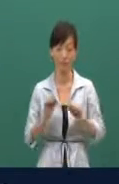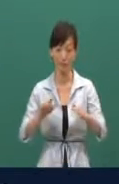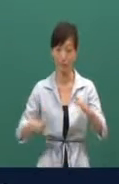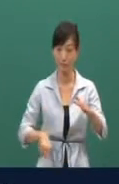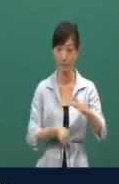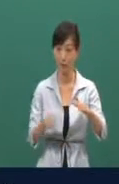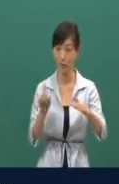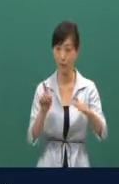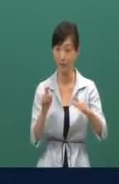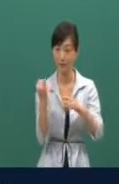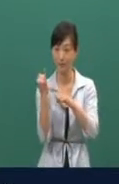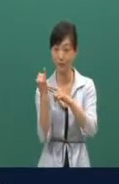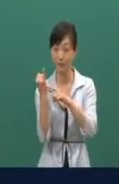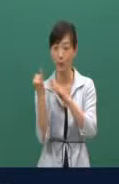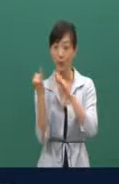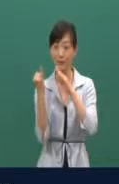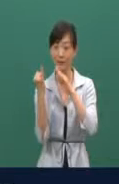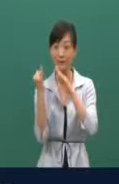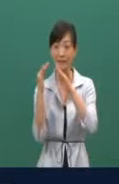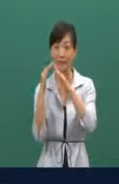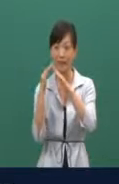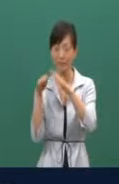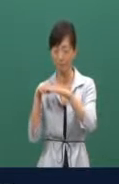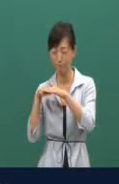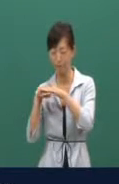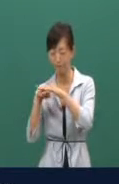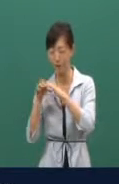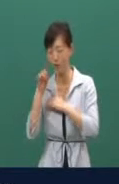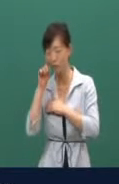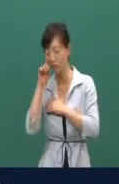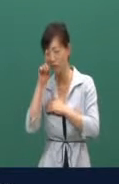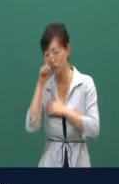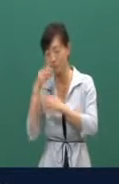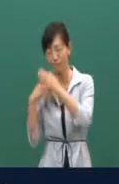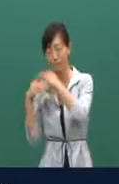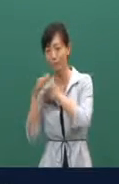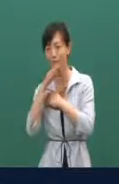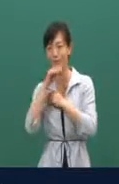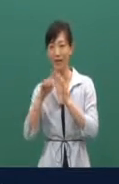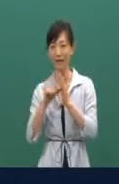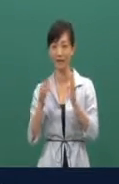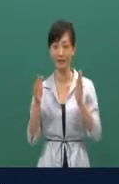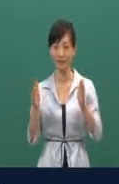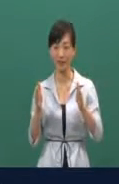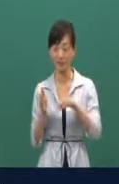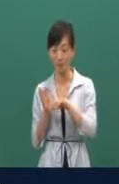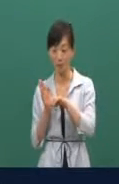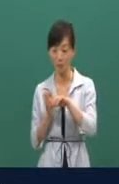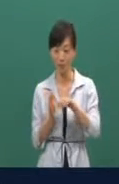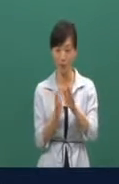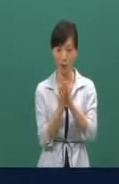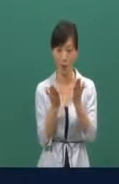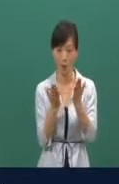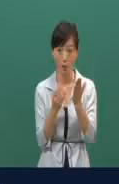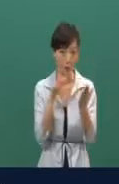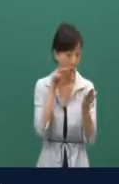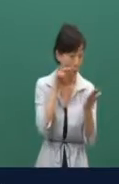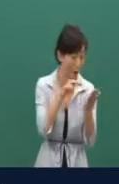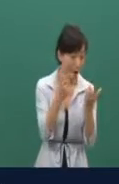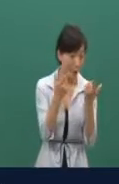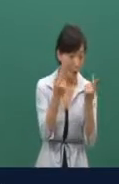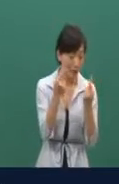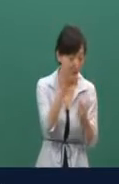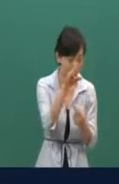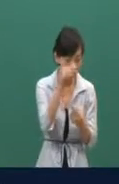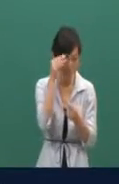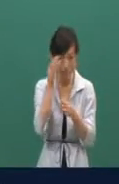実家に残る明治時代の料理本をもとに当時の西洋料理を再現しようと開いたもの